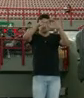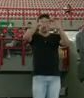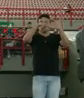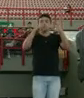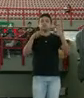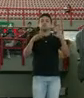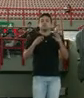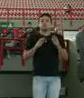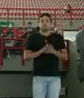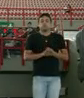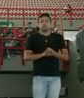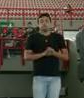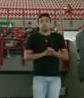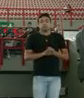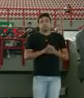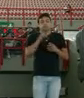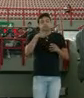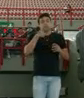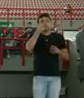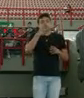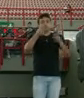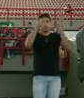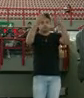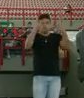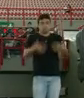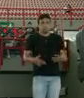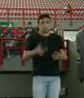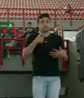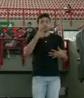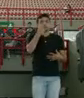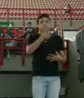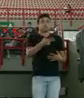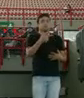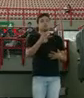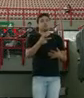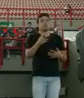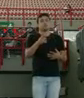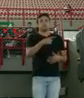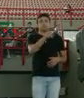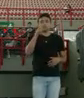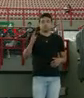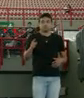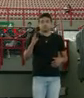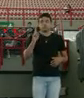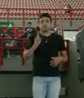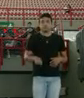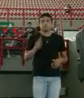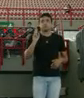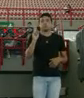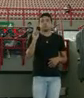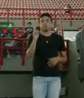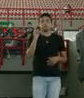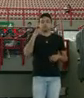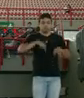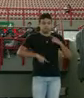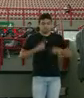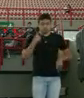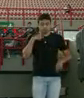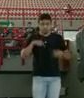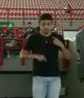Localizaram? Ela fala desse hormônio que eu acabei de conversar com vocês, do hormônio do crescimento, tá